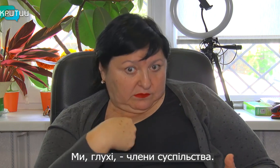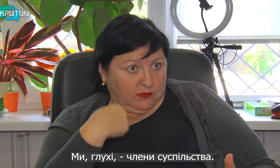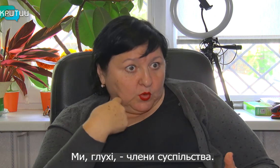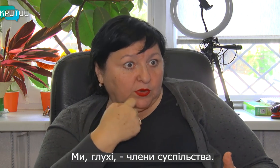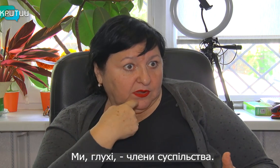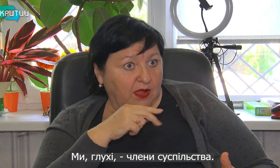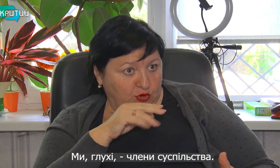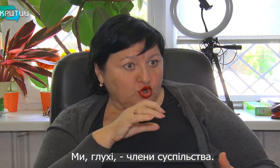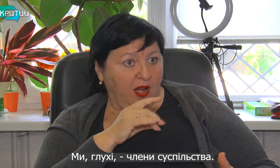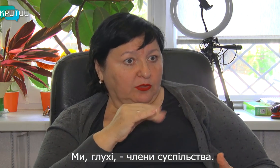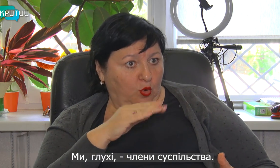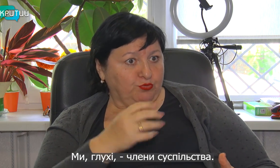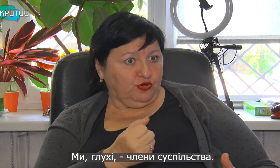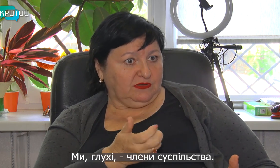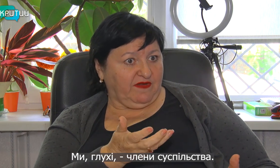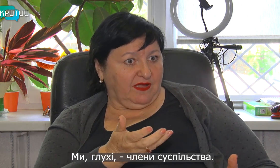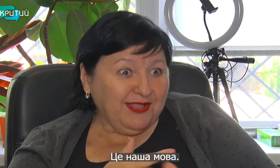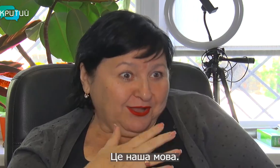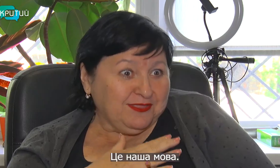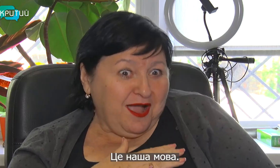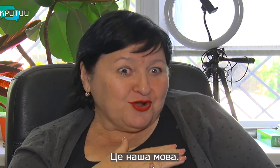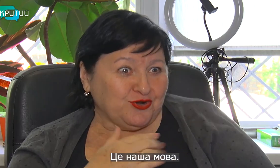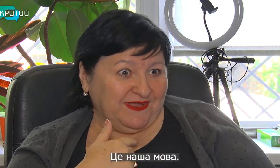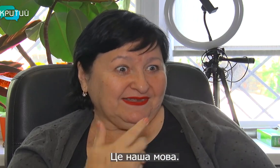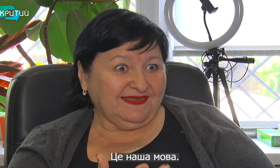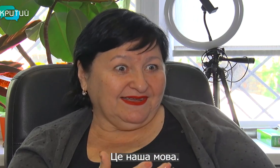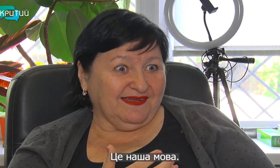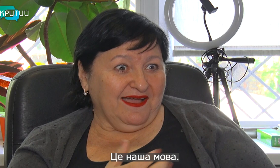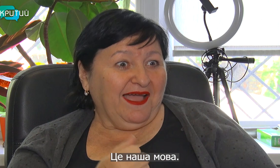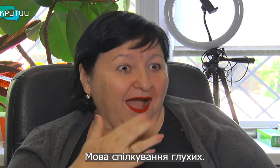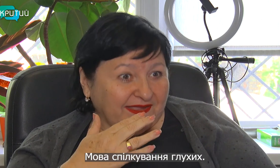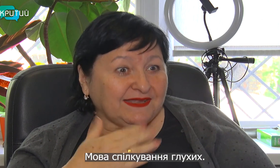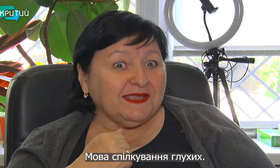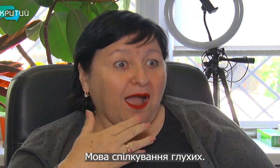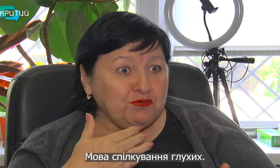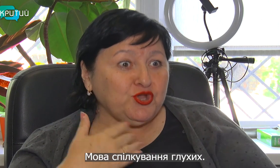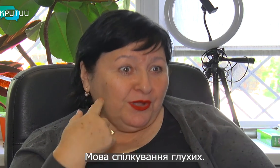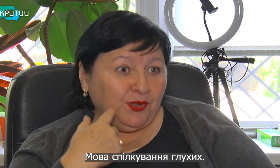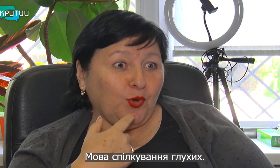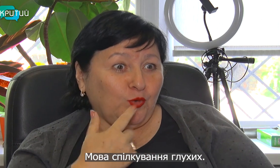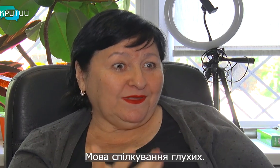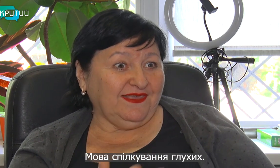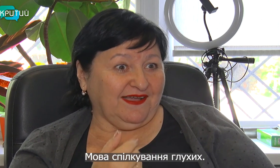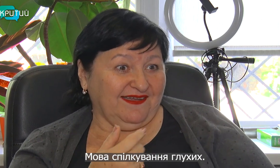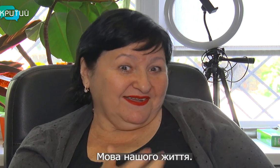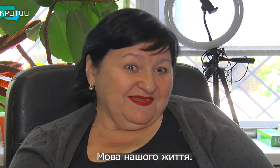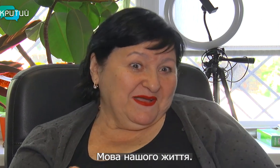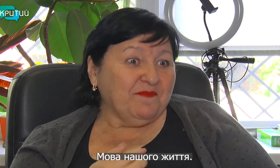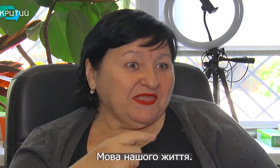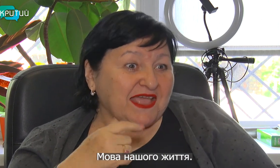Ми глухі, ми члени общества. Це наш язик, язик общения глухих,